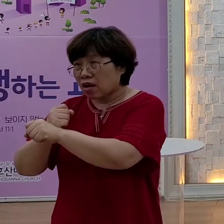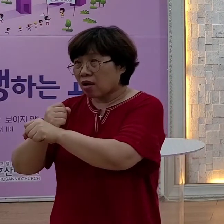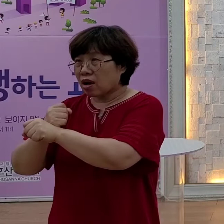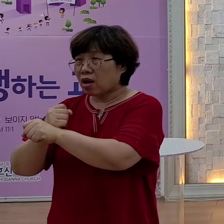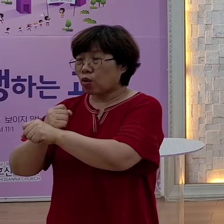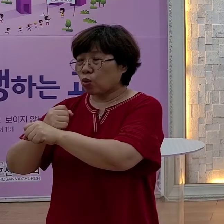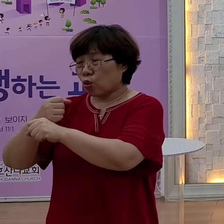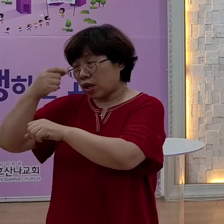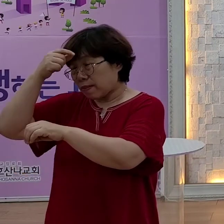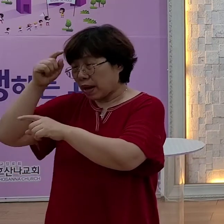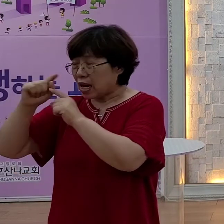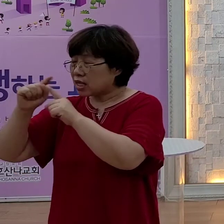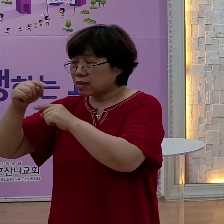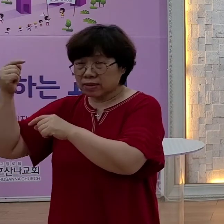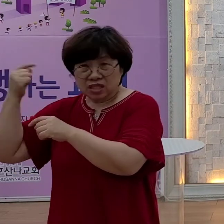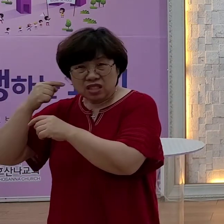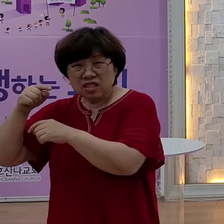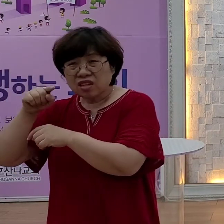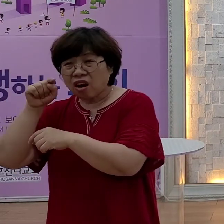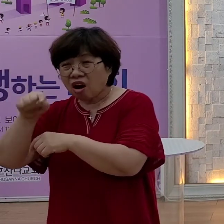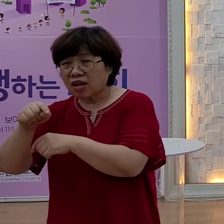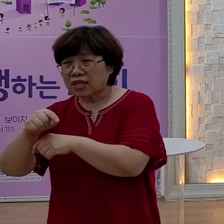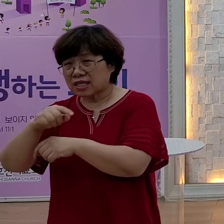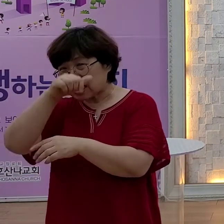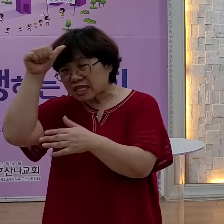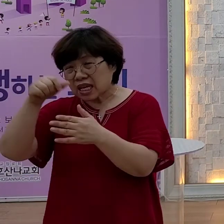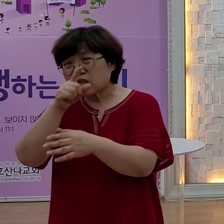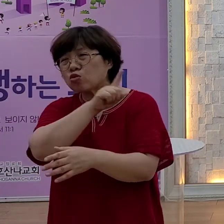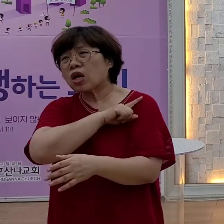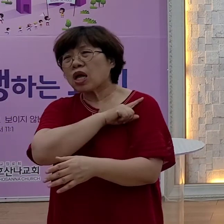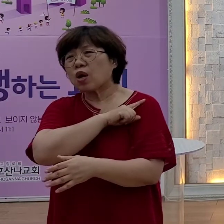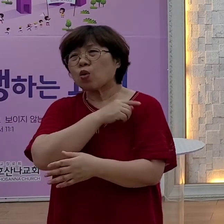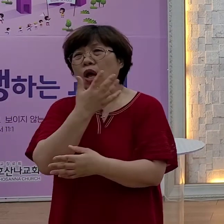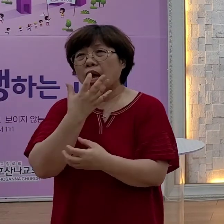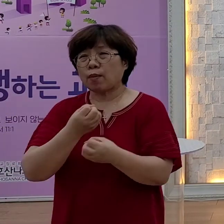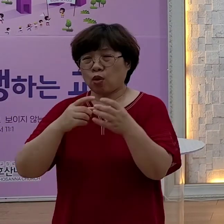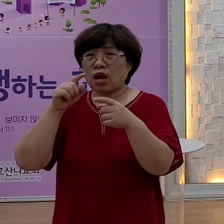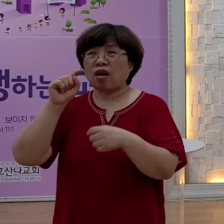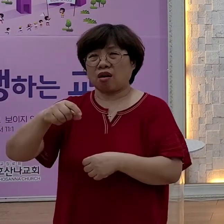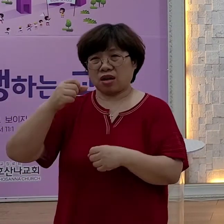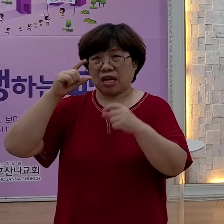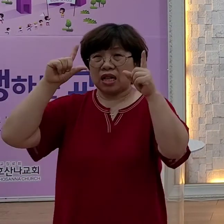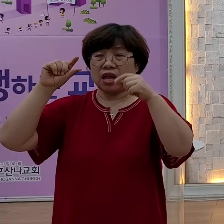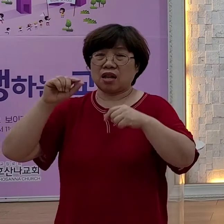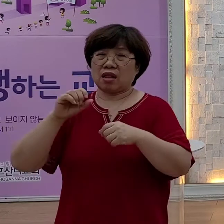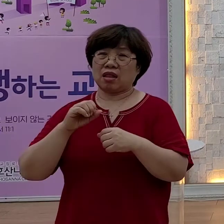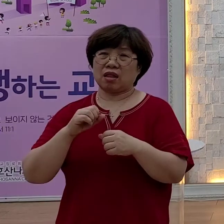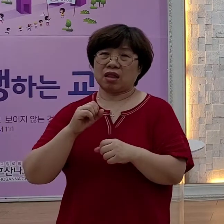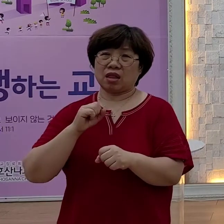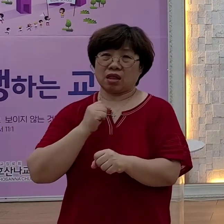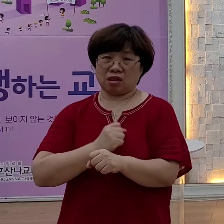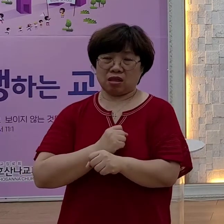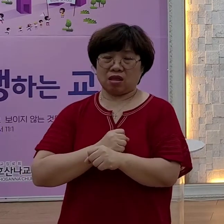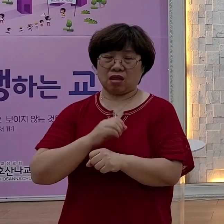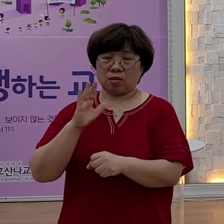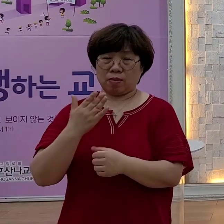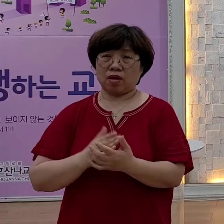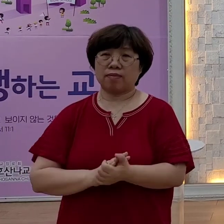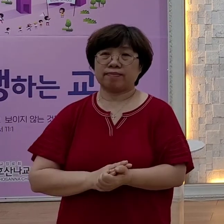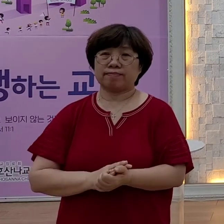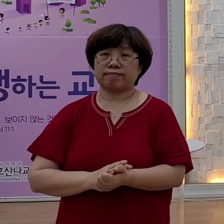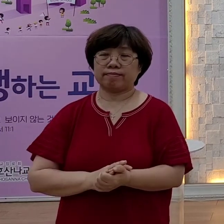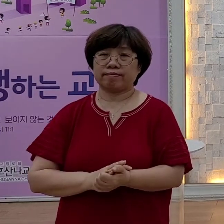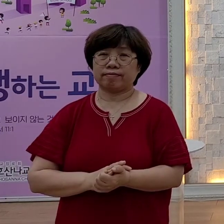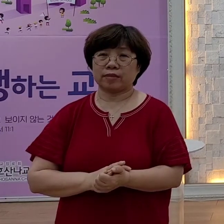예배하는 이것이 인생 최고의 행복이다라는 것을 깨달았다는 거예요. 사랑하는 성도 여러분, 오늘 우리도